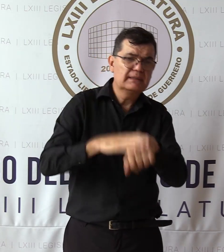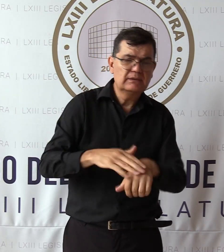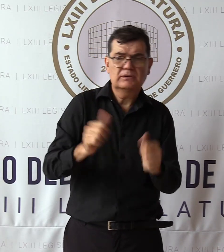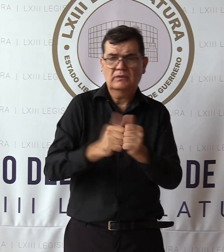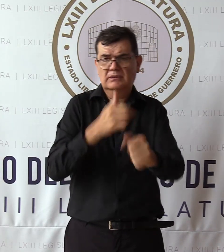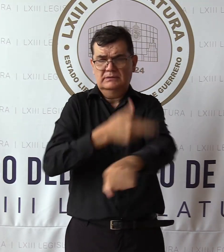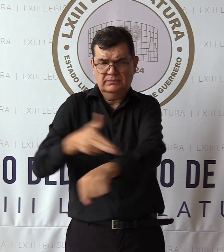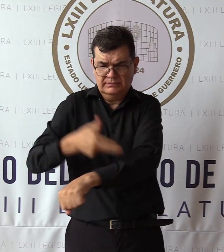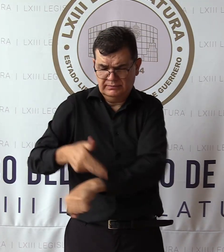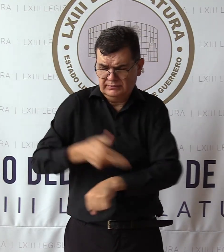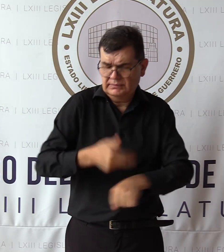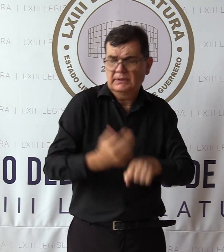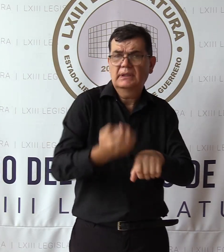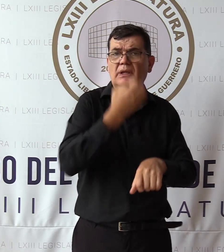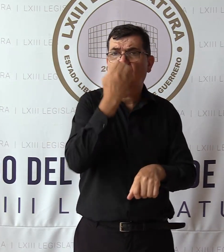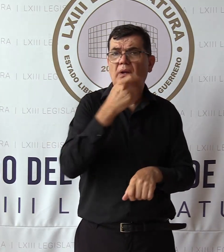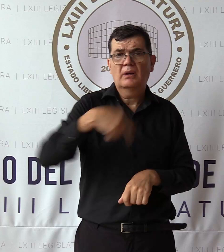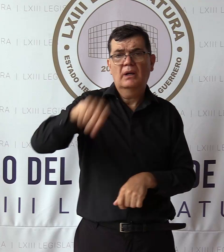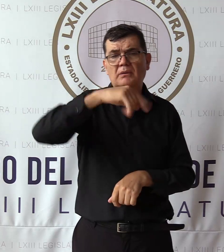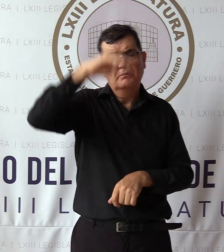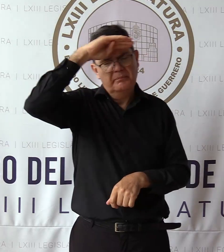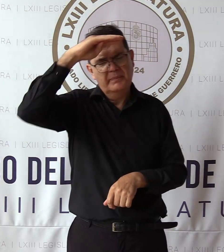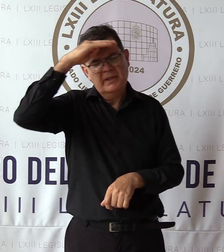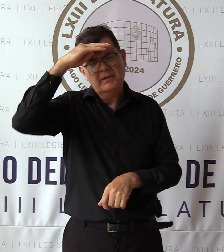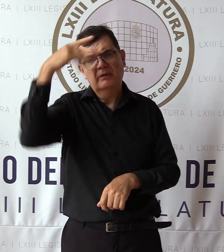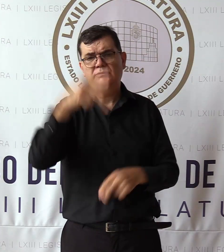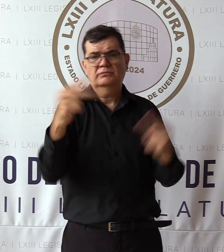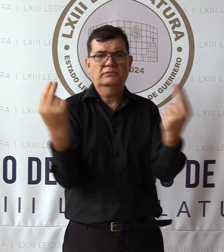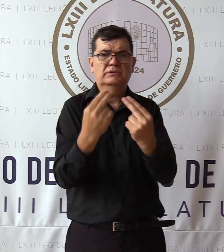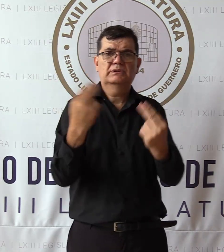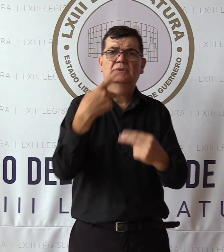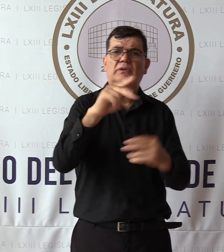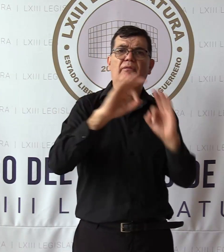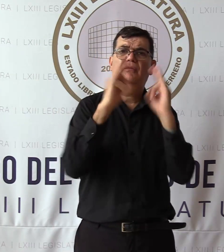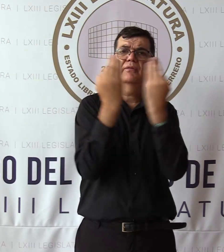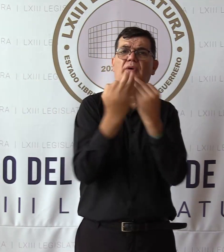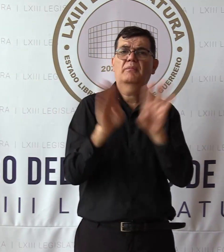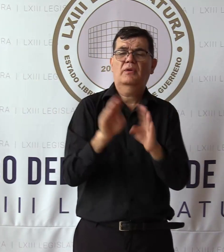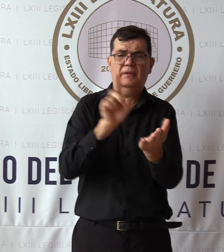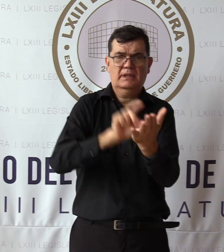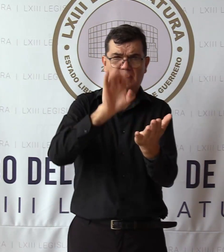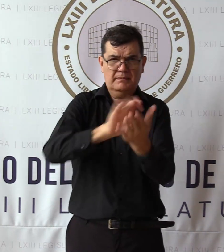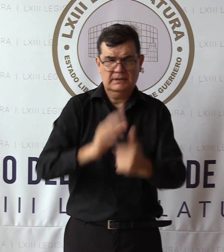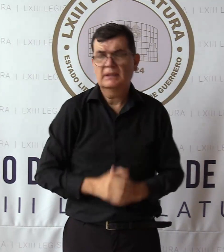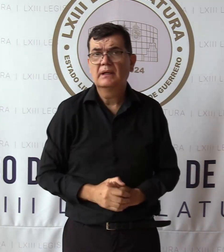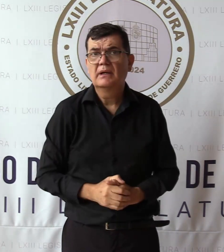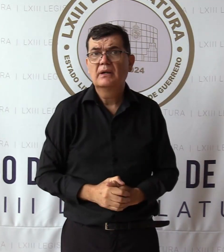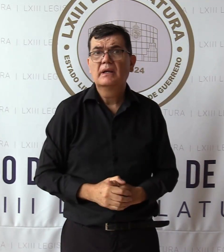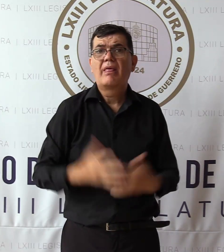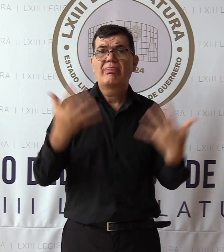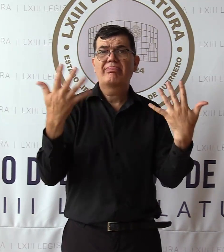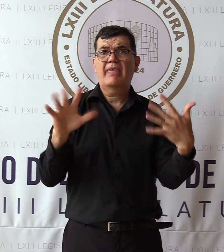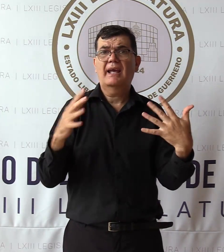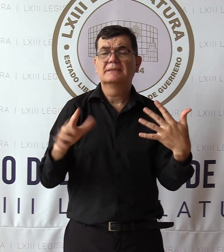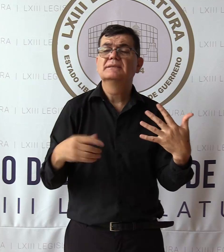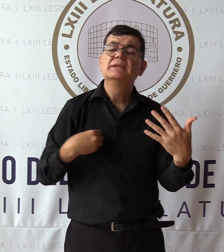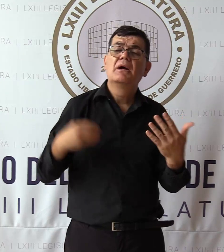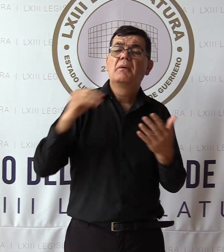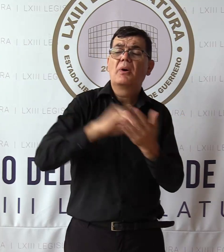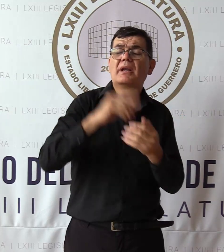escolar que consideren las necesidades de los diferentes tipos de discapacidad. Y 10. Reconocer que la educación